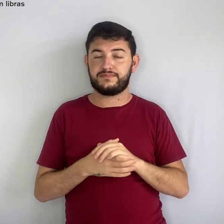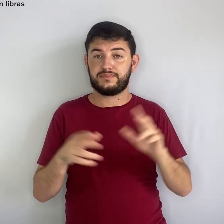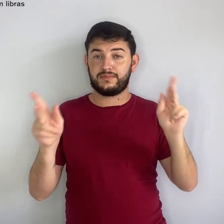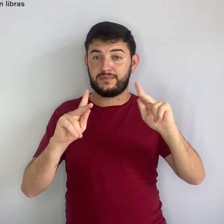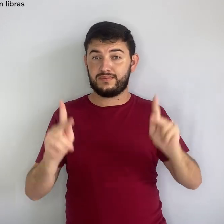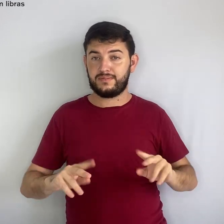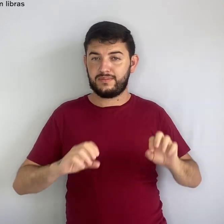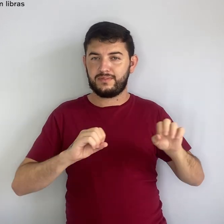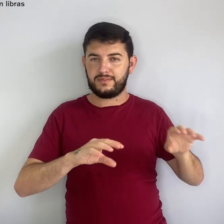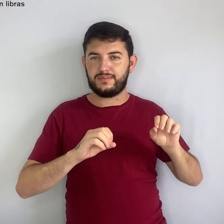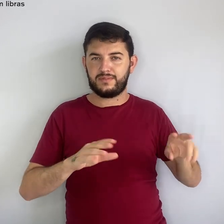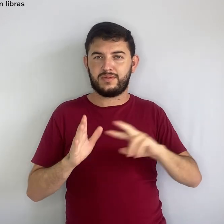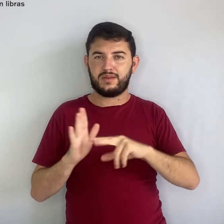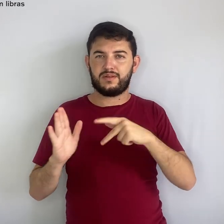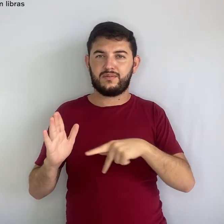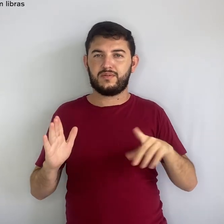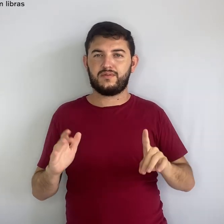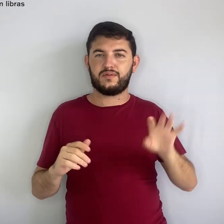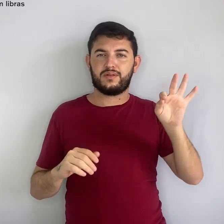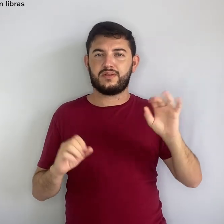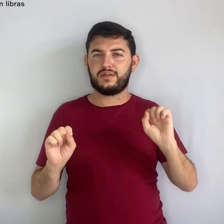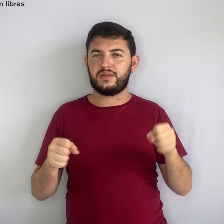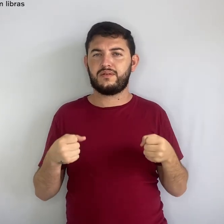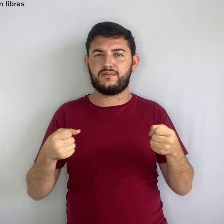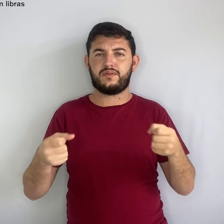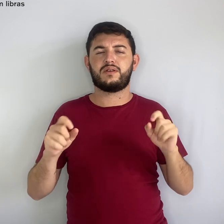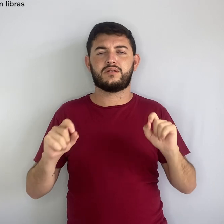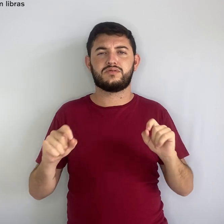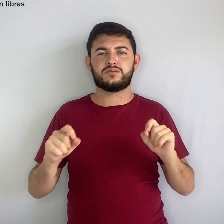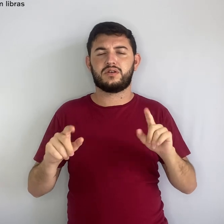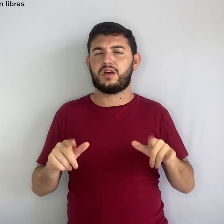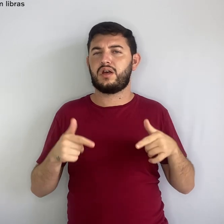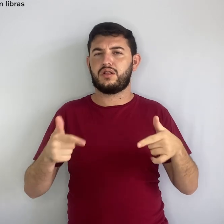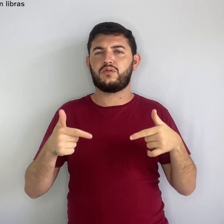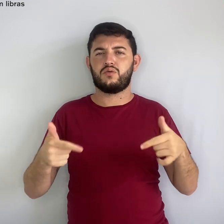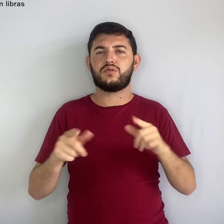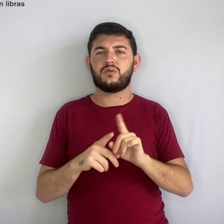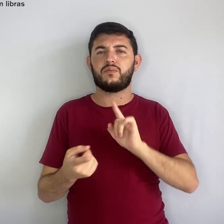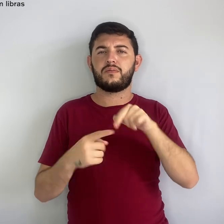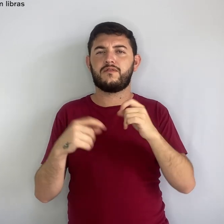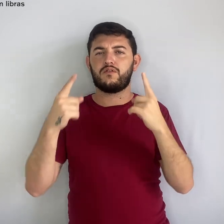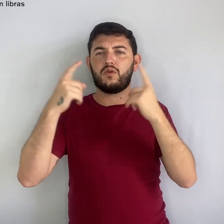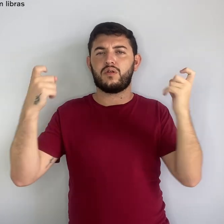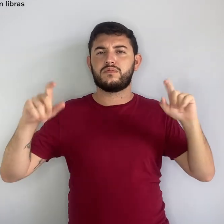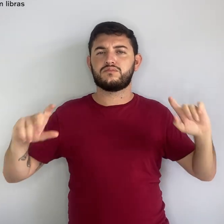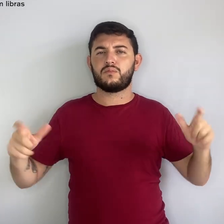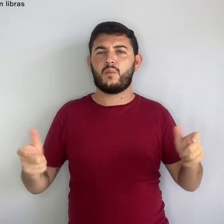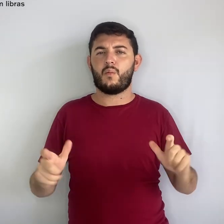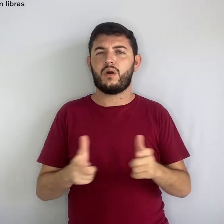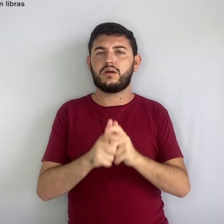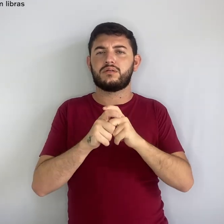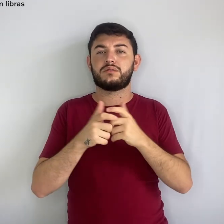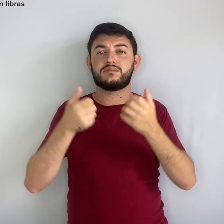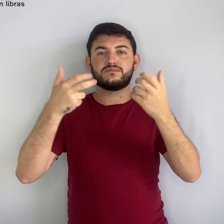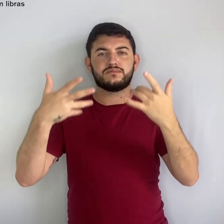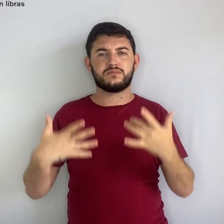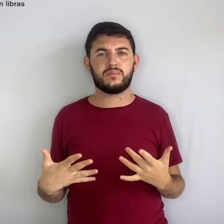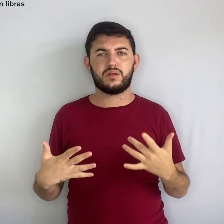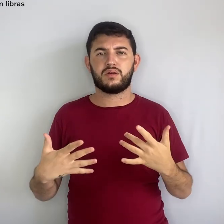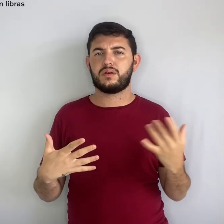intransigente a todo tipo de violência e ressalta a importância de cada pessoa se